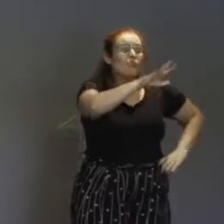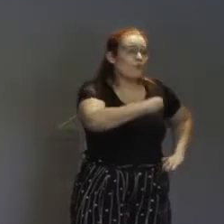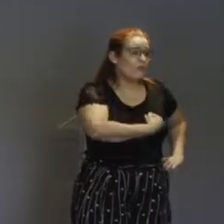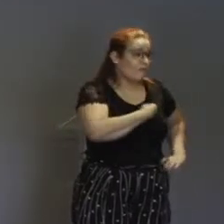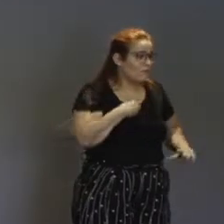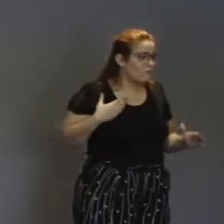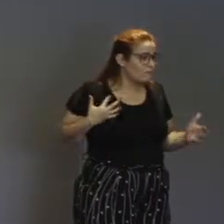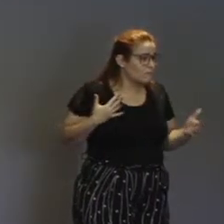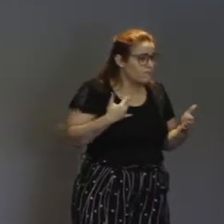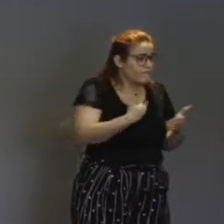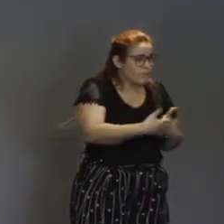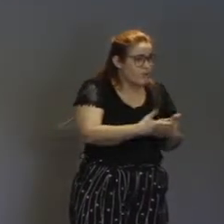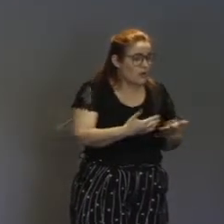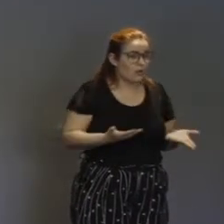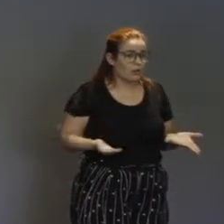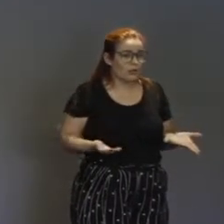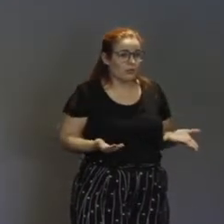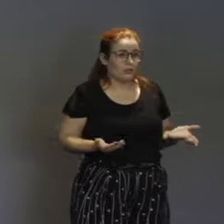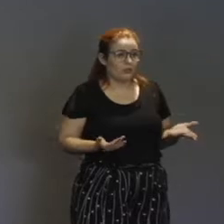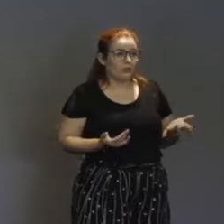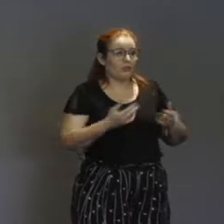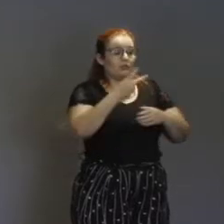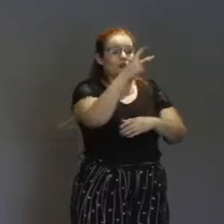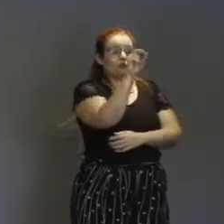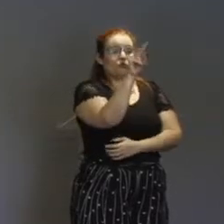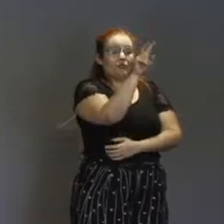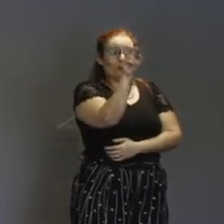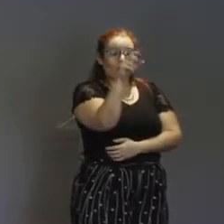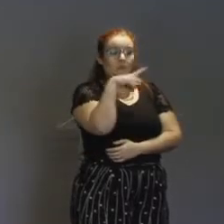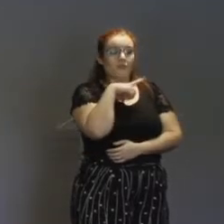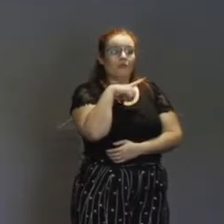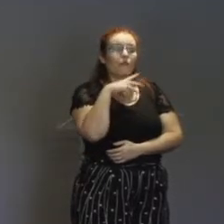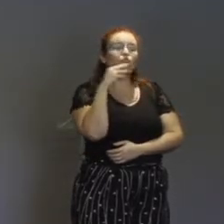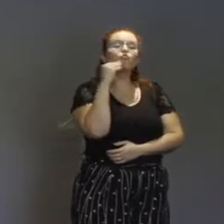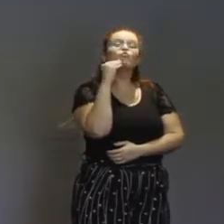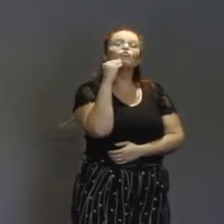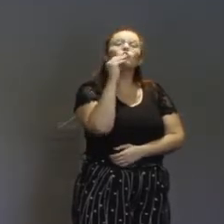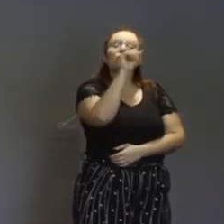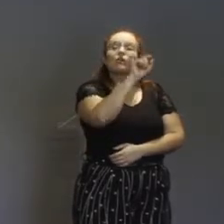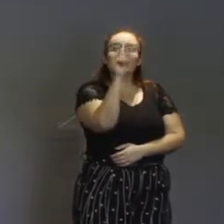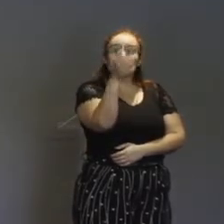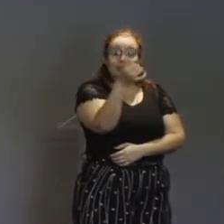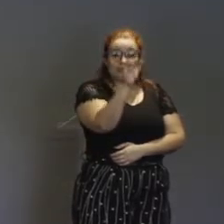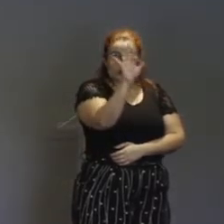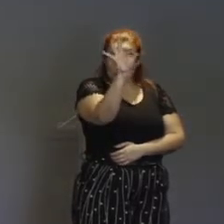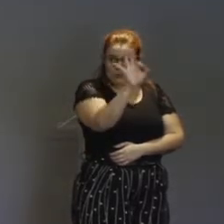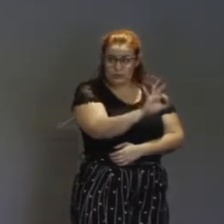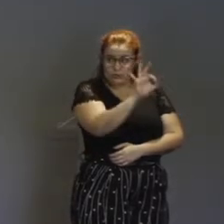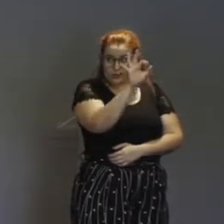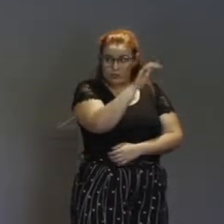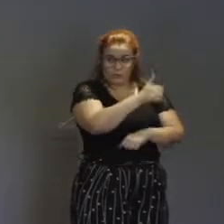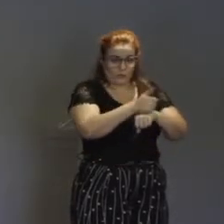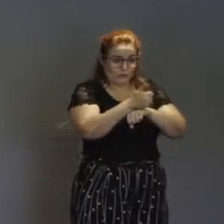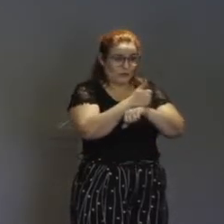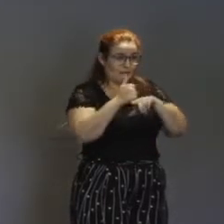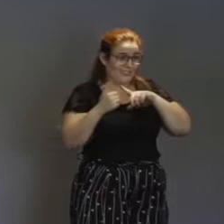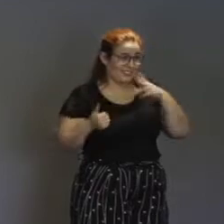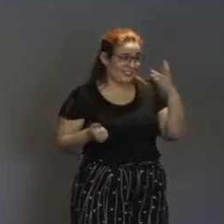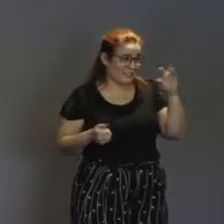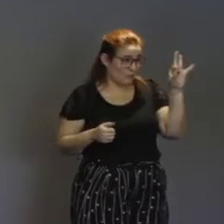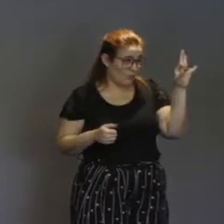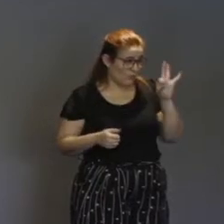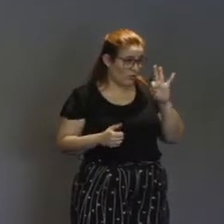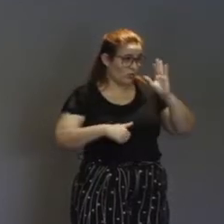até 2050 a gente tem uma estimativa de que 60% das profissões tenham pelo menos 30% das suas